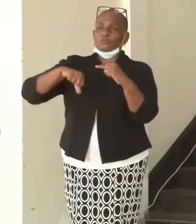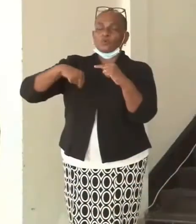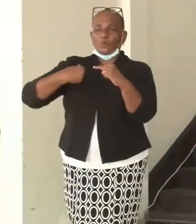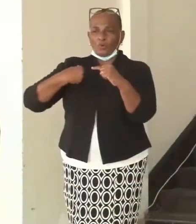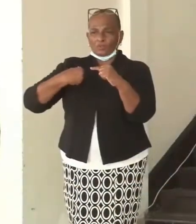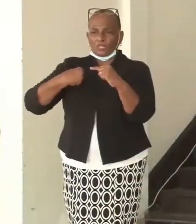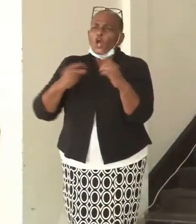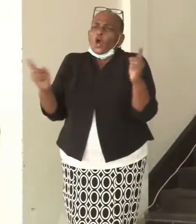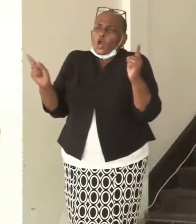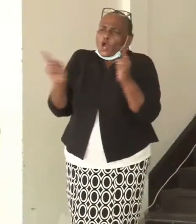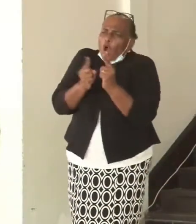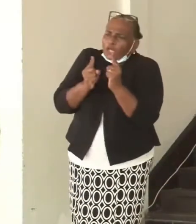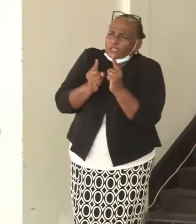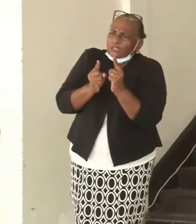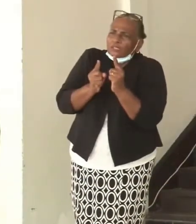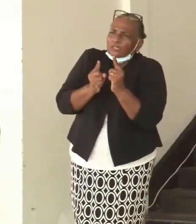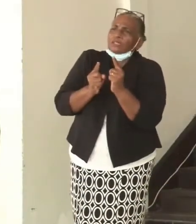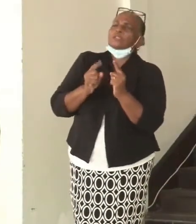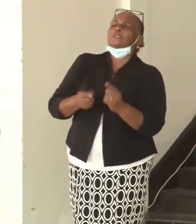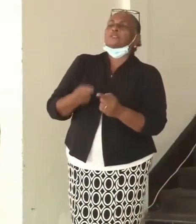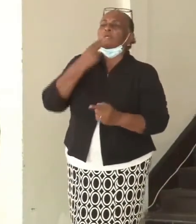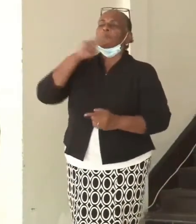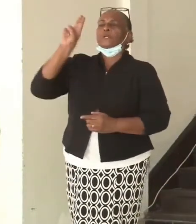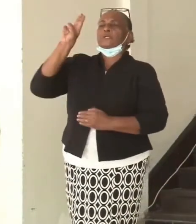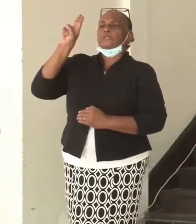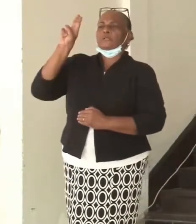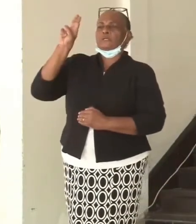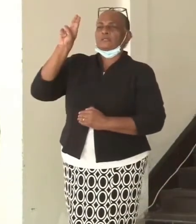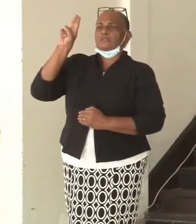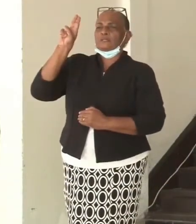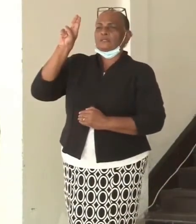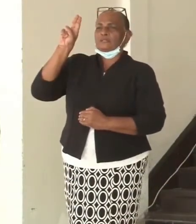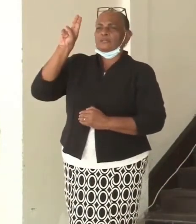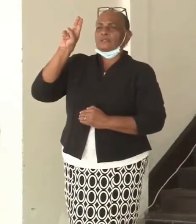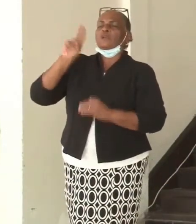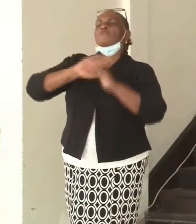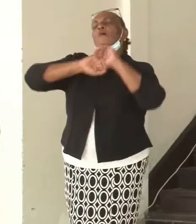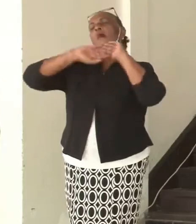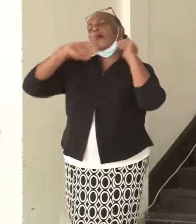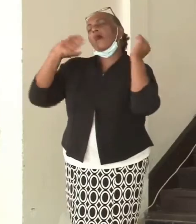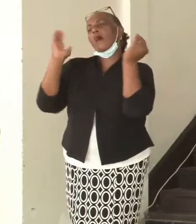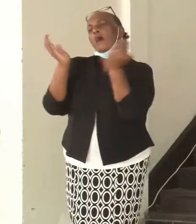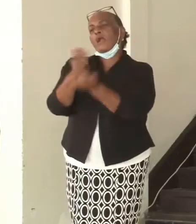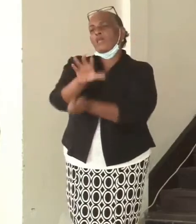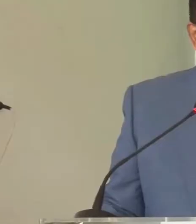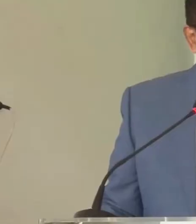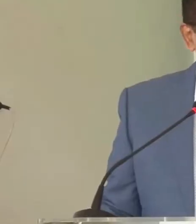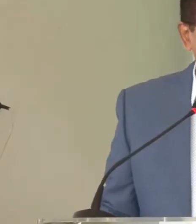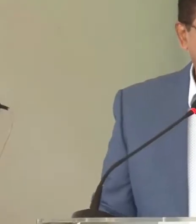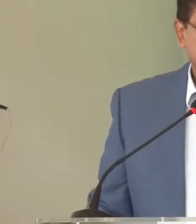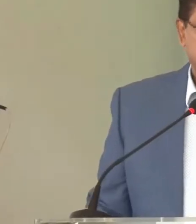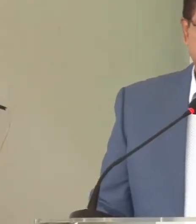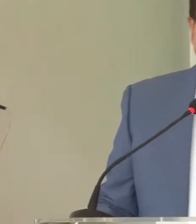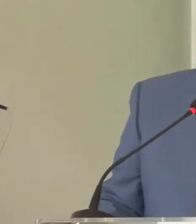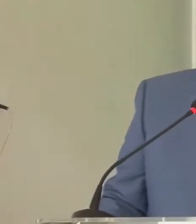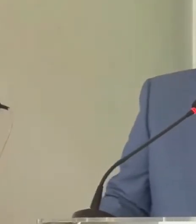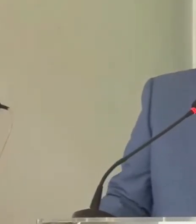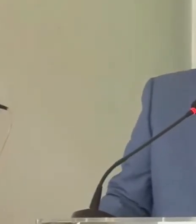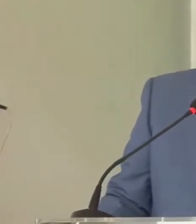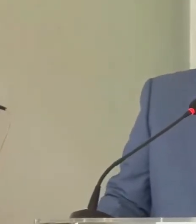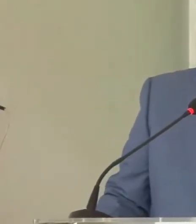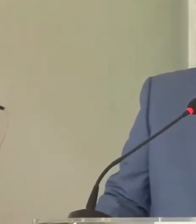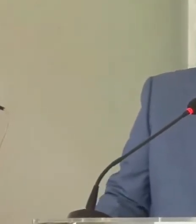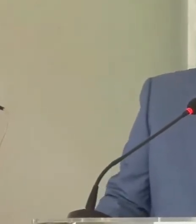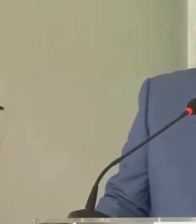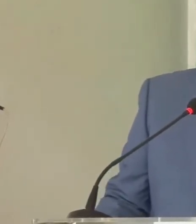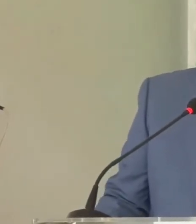datum of wettelijke termijn van overdracht. Volgens Chandrika Prasad Santokhi, trekker van de nieuwe coalitie, gebeurt dat